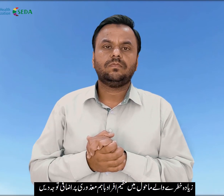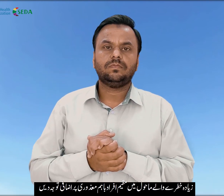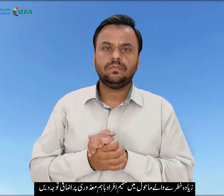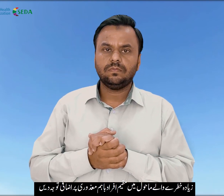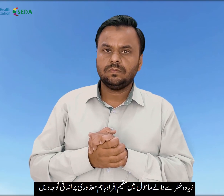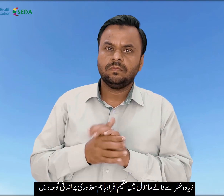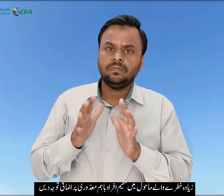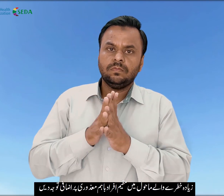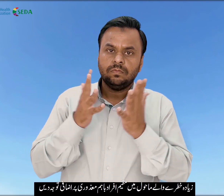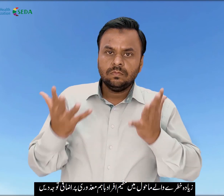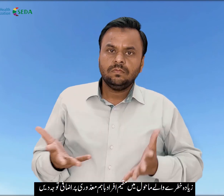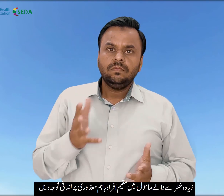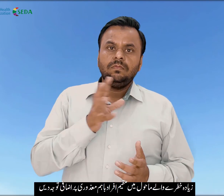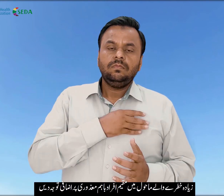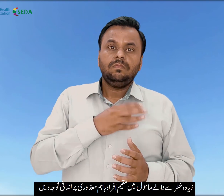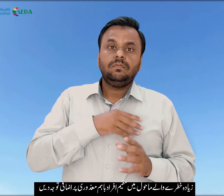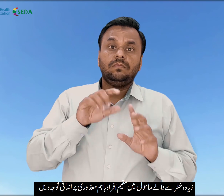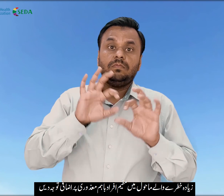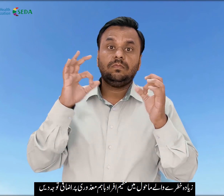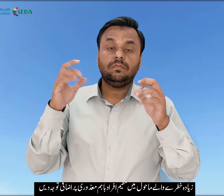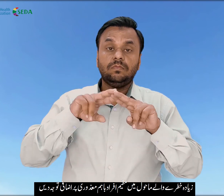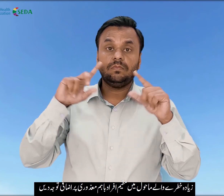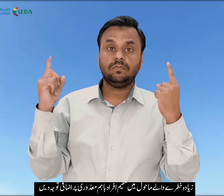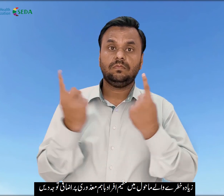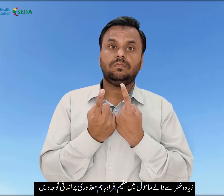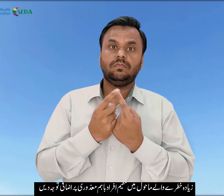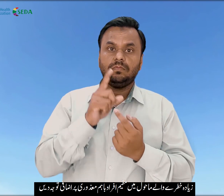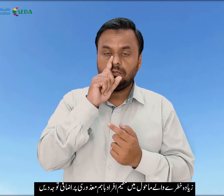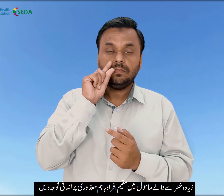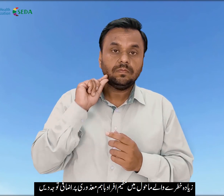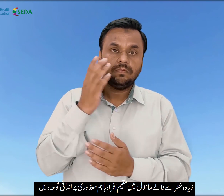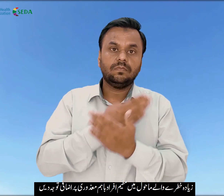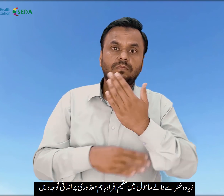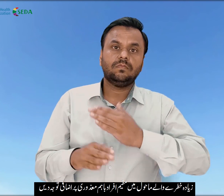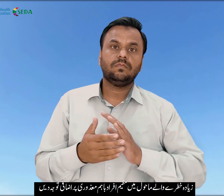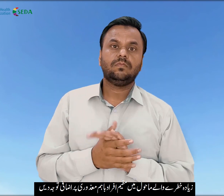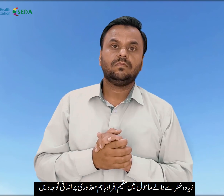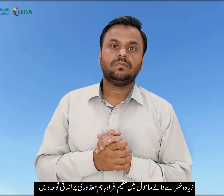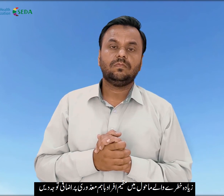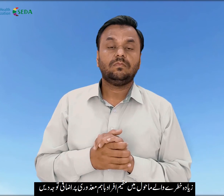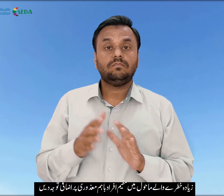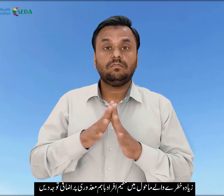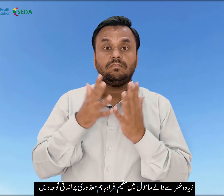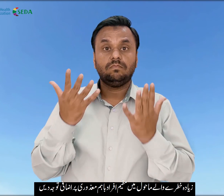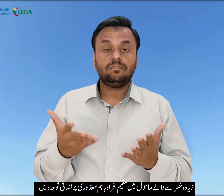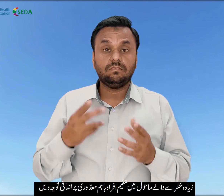زیادہ خطرے والے ماحول میں مقیم افراد بہم معذوری پر اضافی توجہ دیں۔